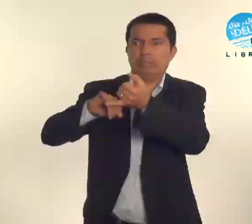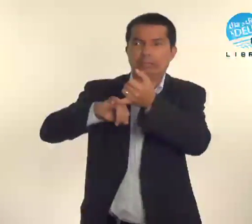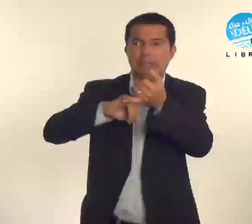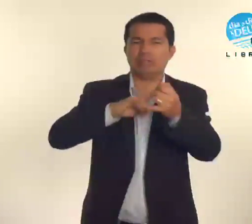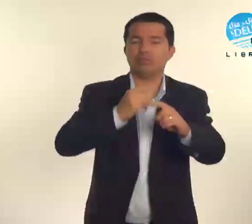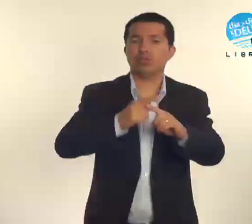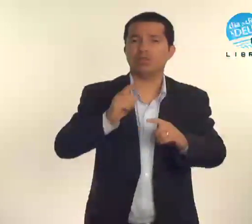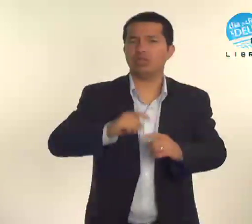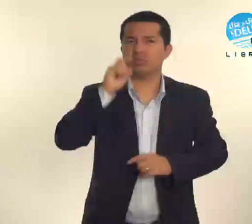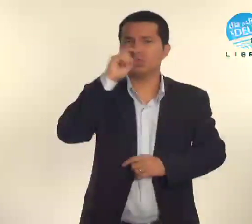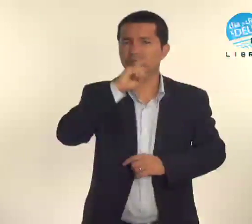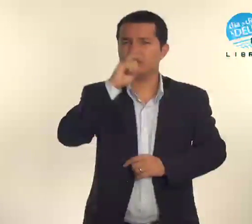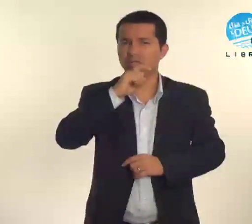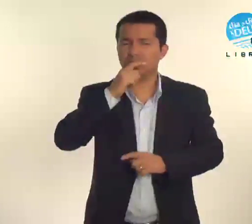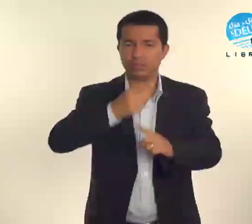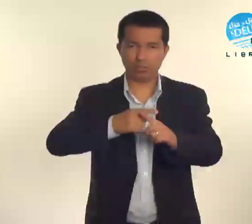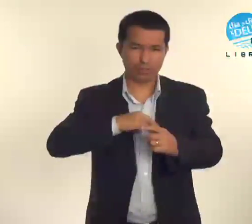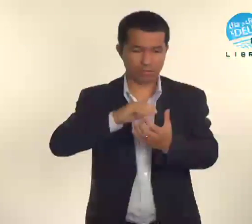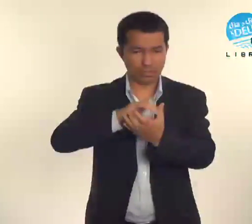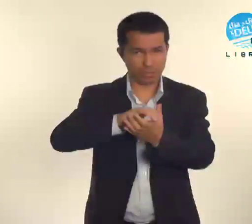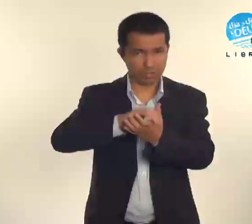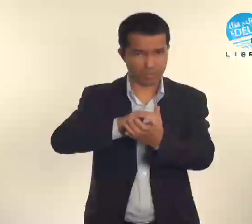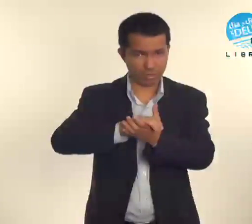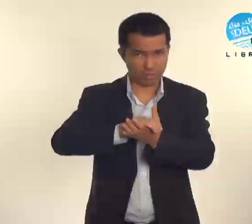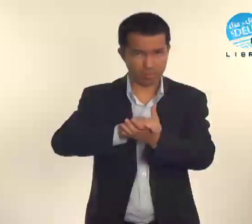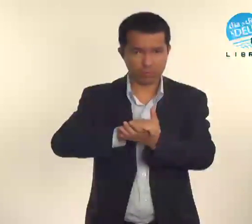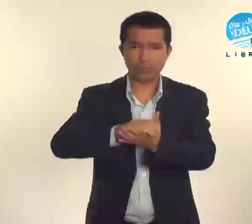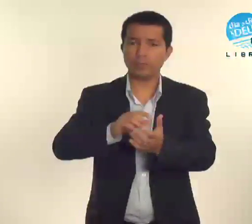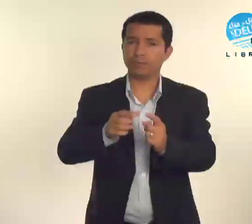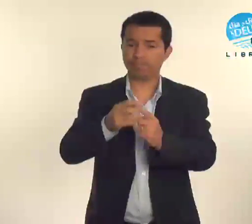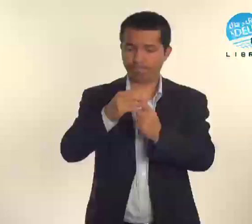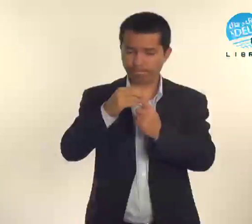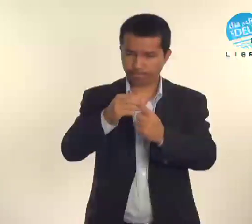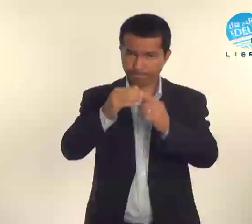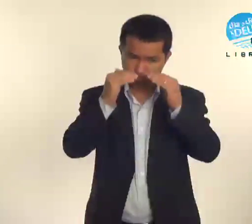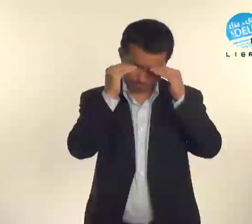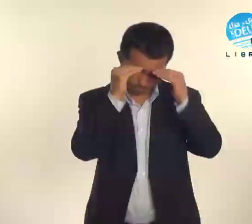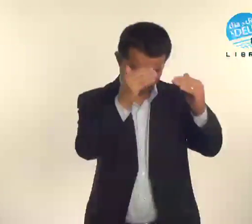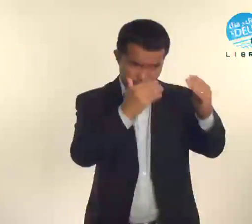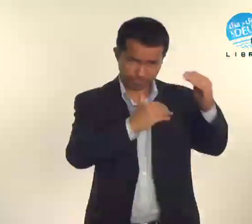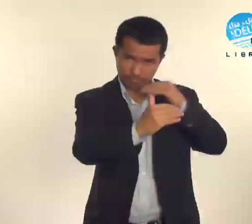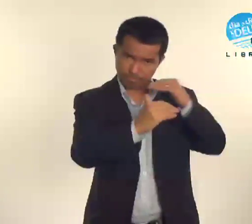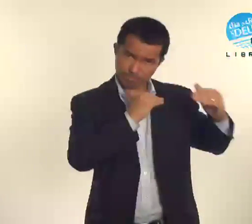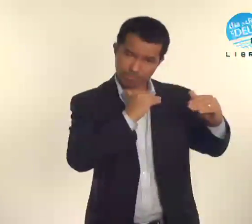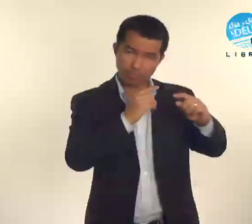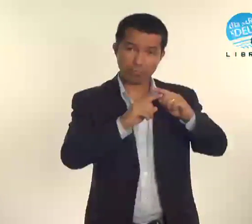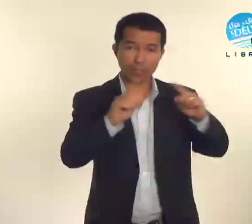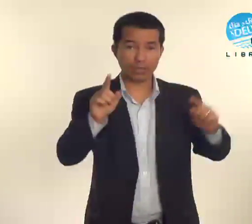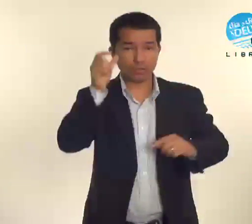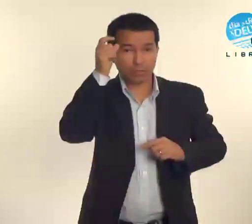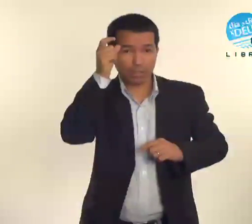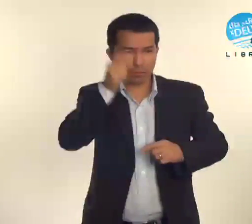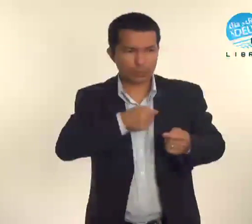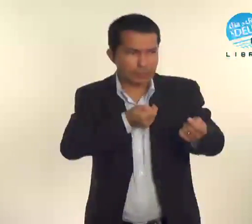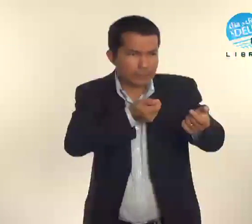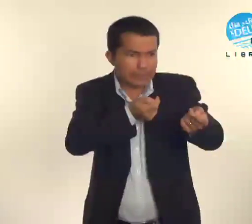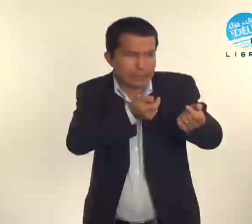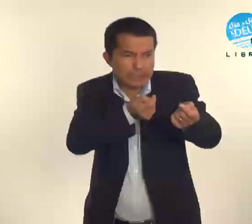Porque essas mentiras que Satanás faz a gente acreditar como uma ideologia, na verdade